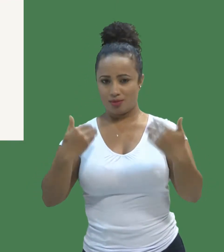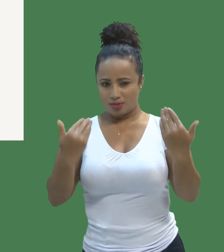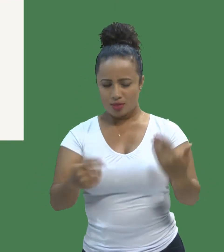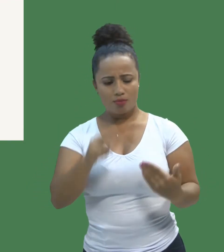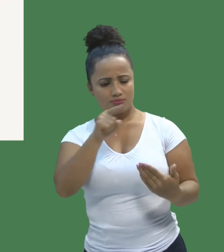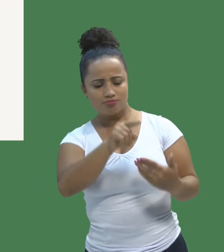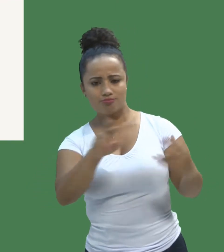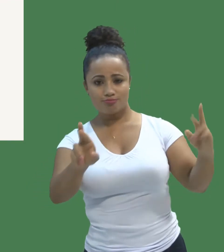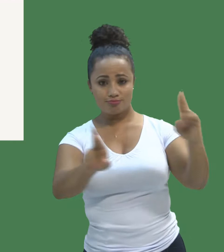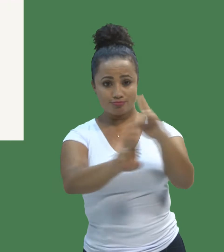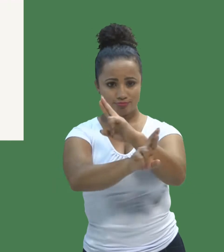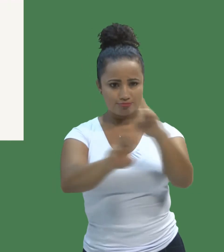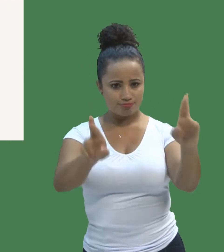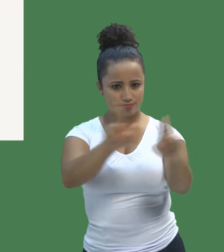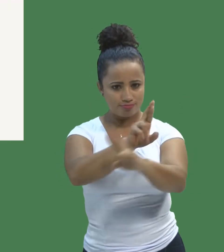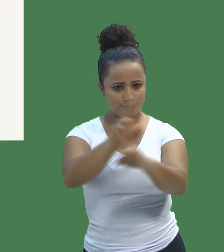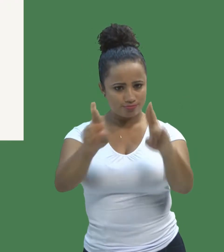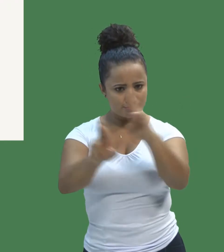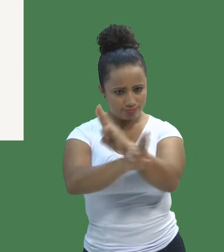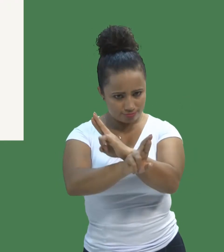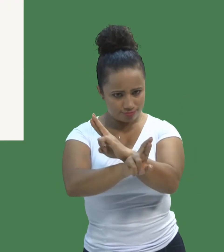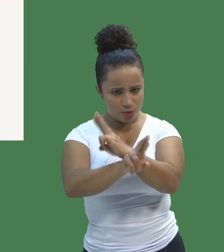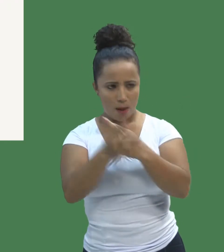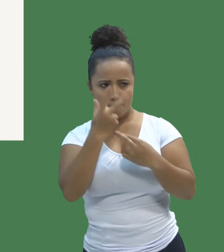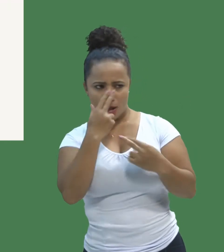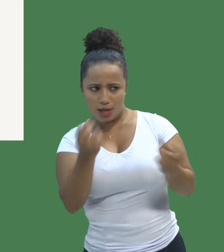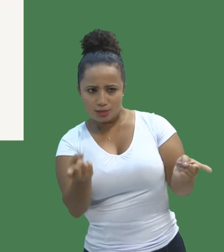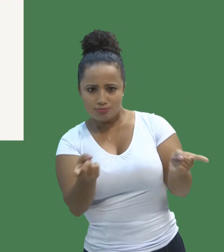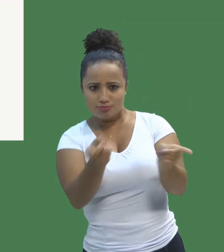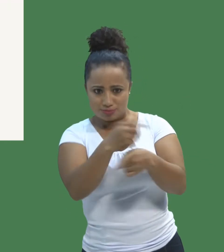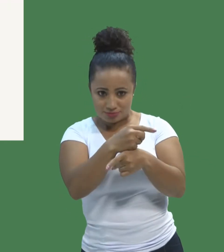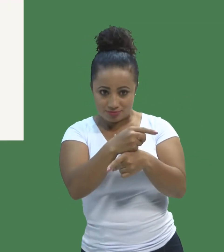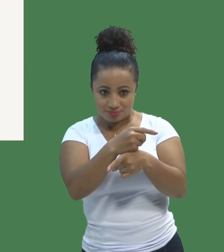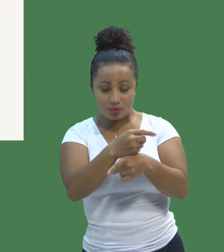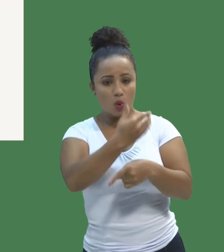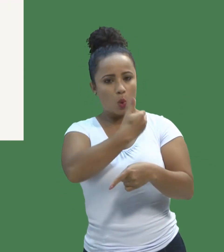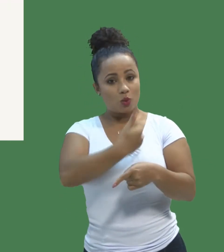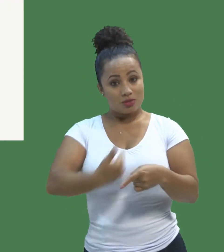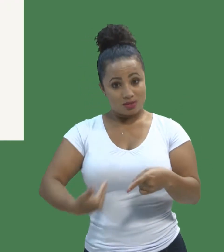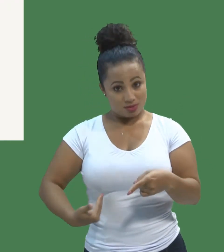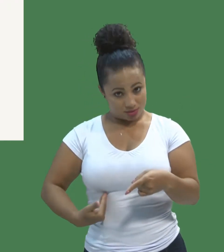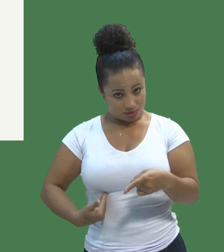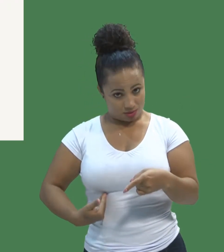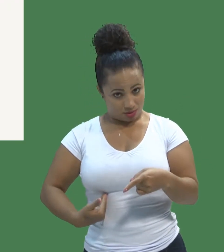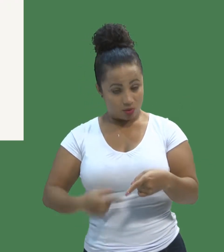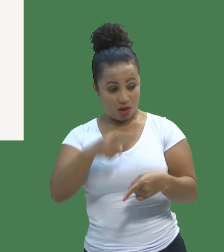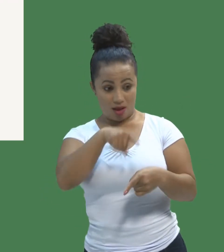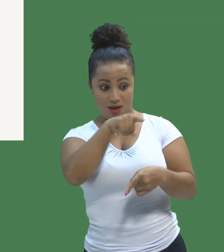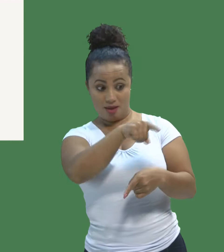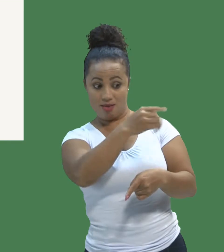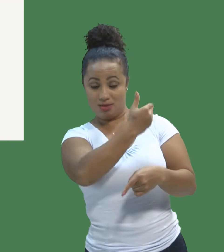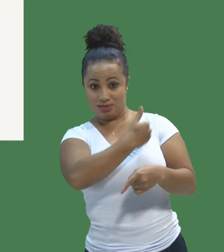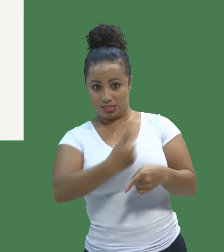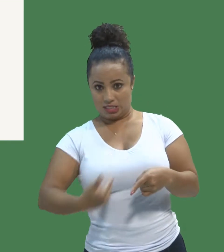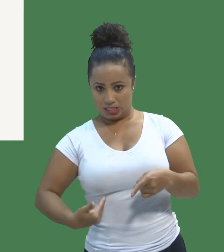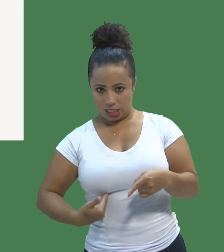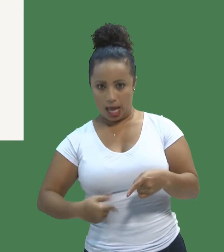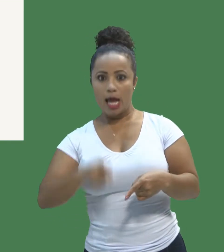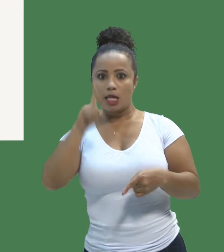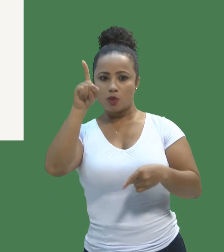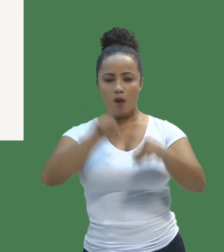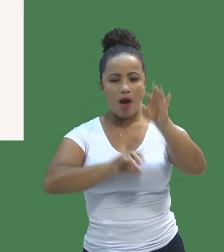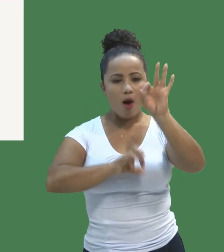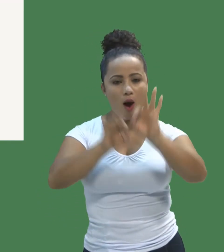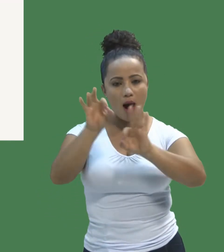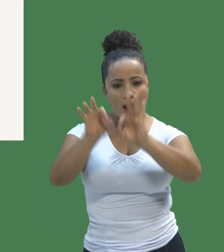de trabalho para sobreviverem. Nesta relação antagônica, o Estado,